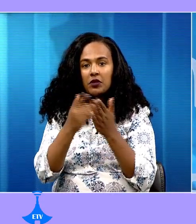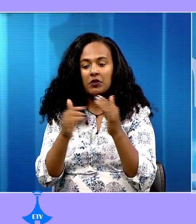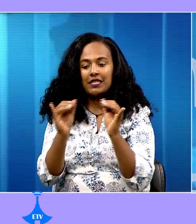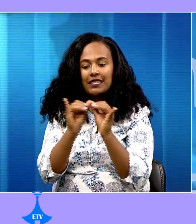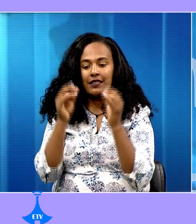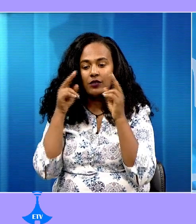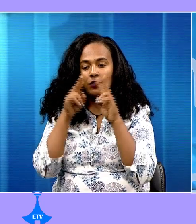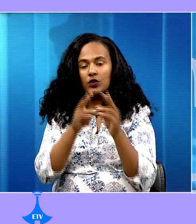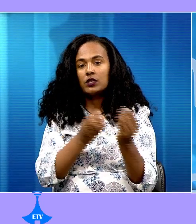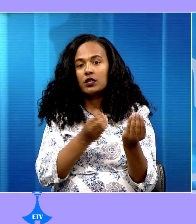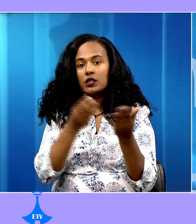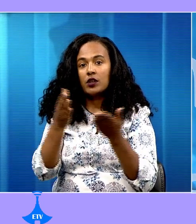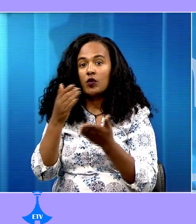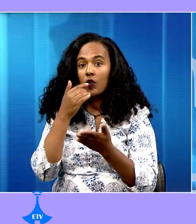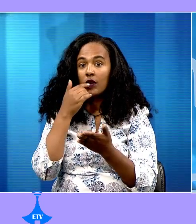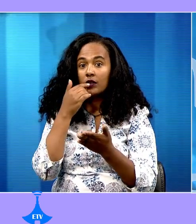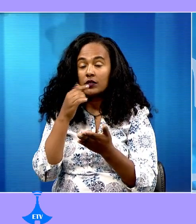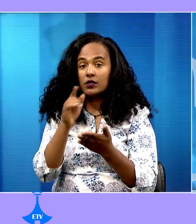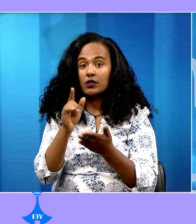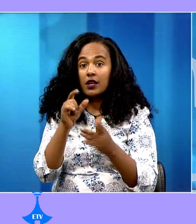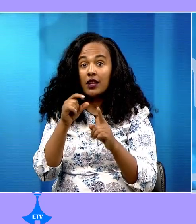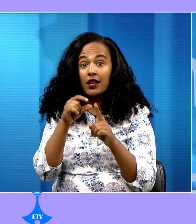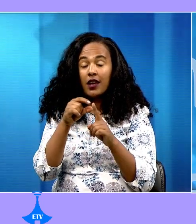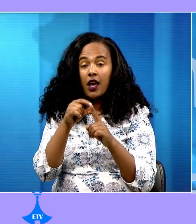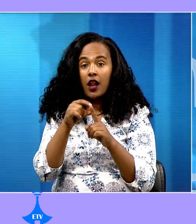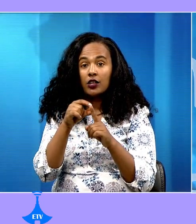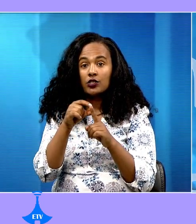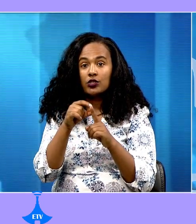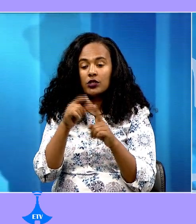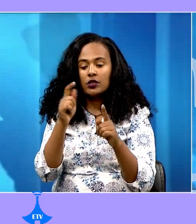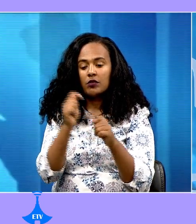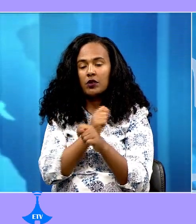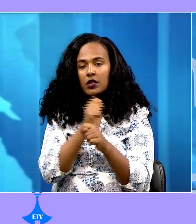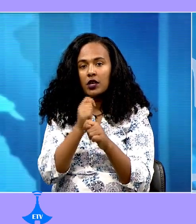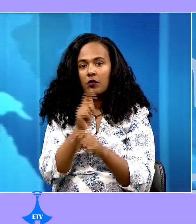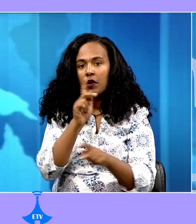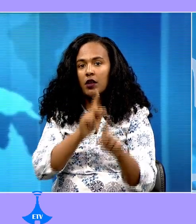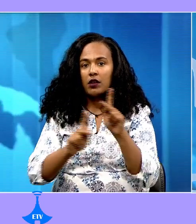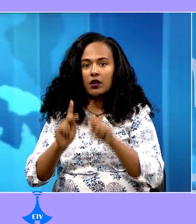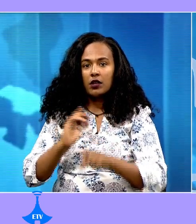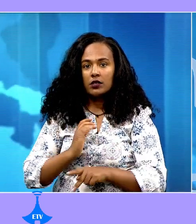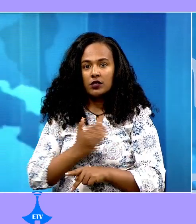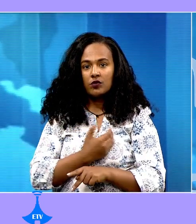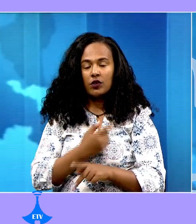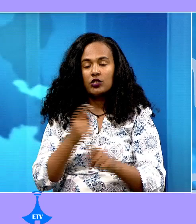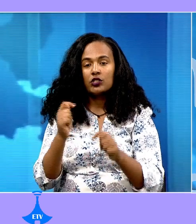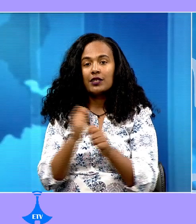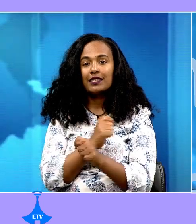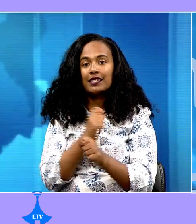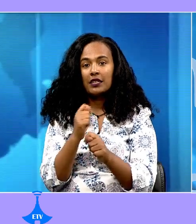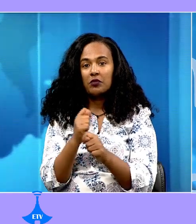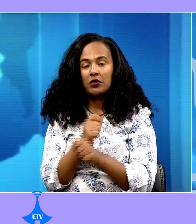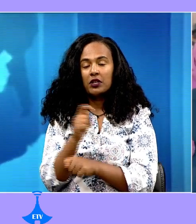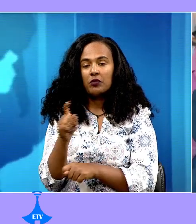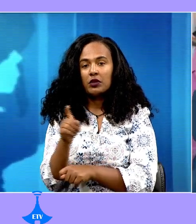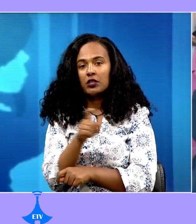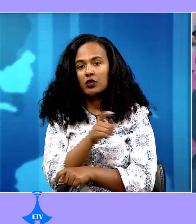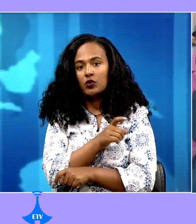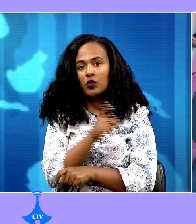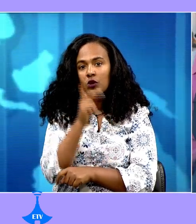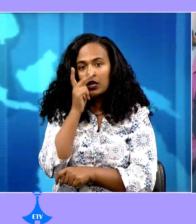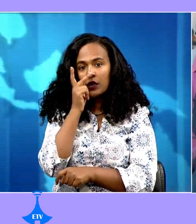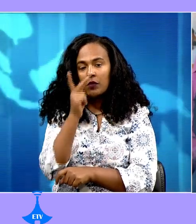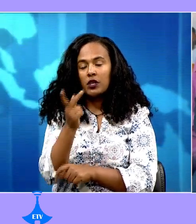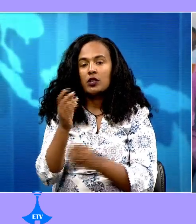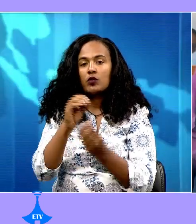ትኩረት ሰጥተናል ስንል ቃላችንን በተግባር ለህዝባችን የተገበርንበት እንደሆነ የሚያሳዩ